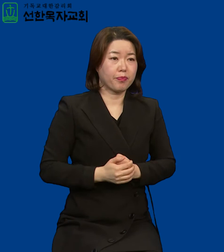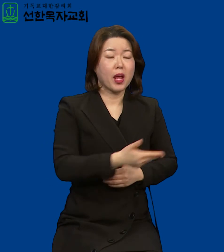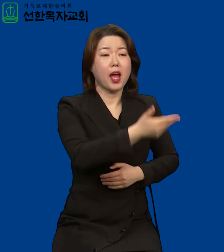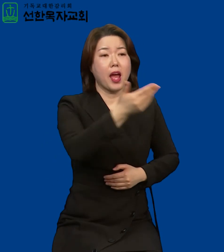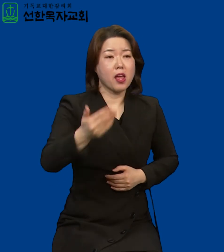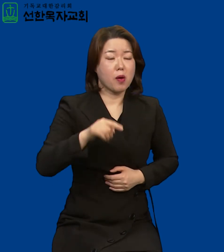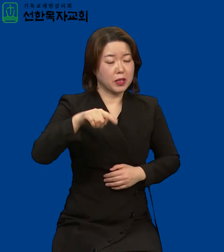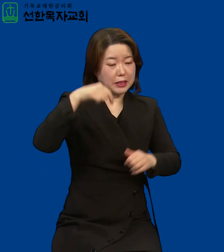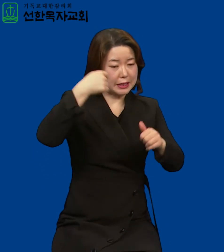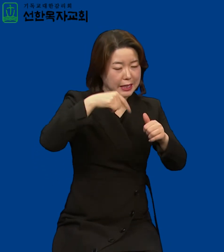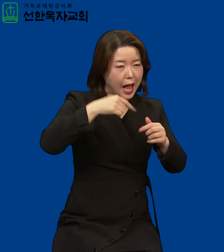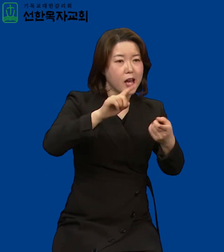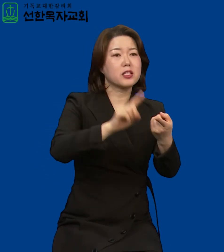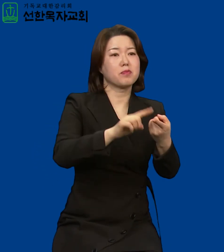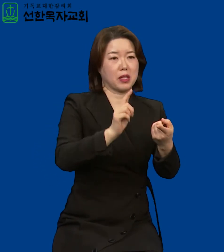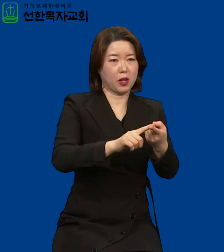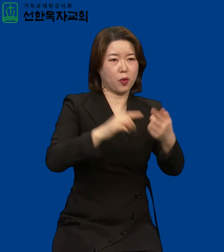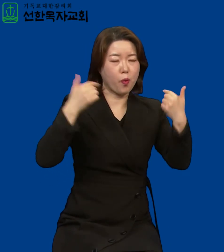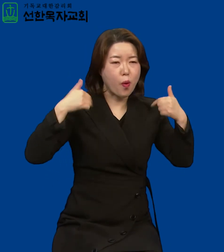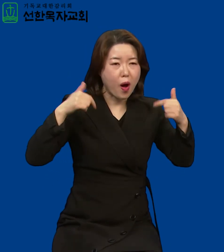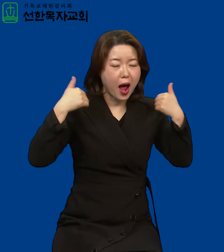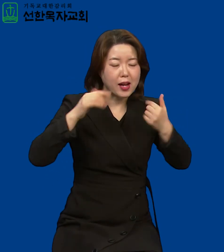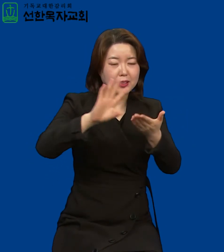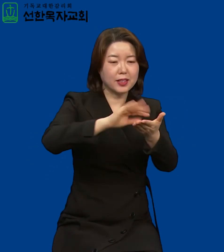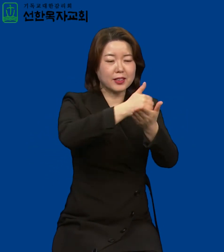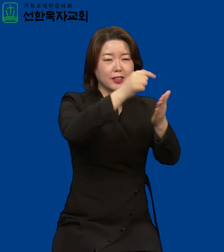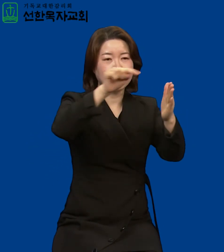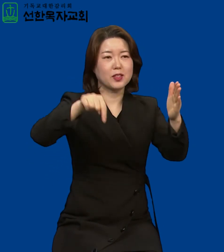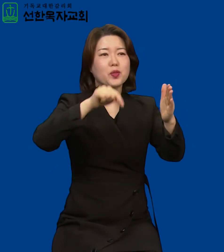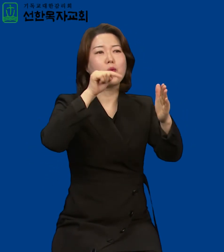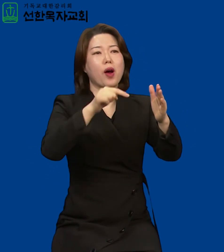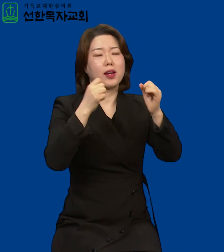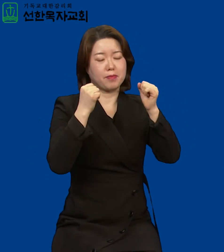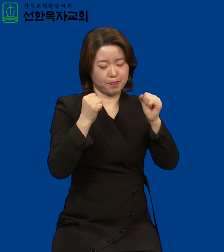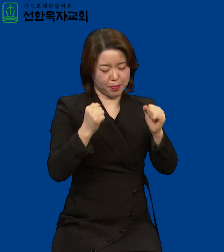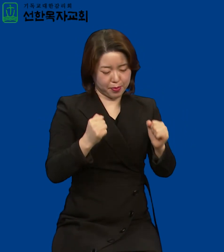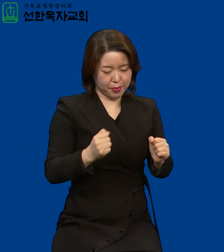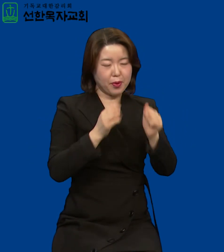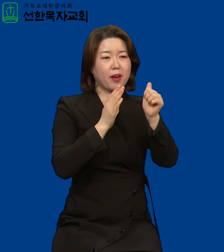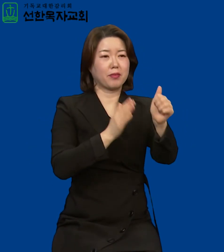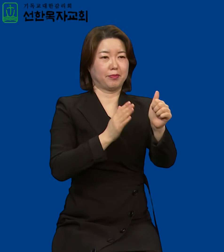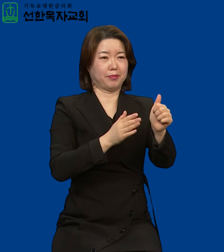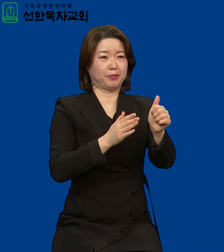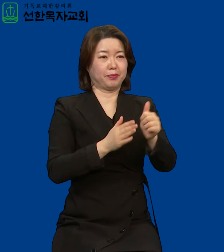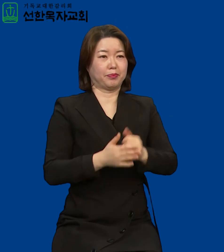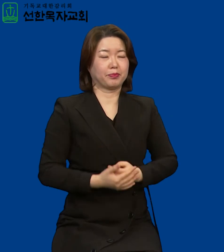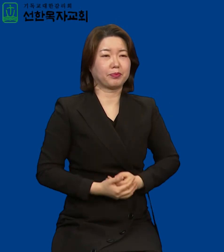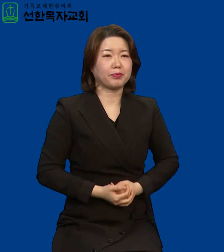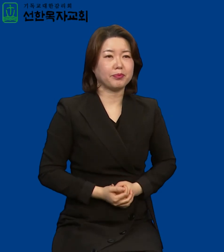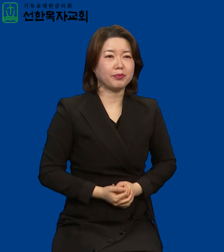여러분은 그 가르침대로 언제나 그리스도 안에 머물러 있으십시오.